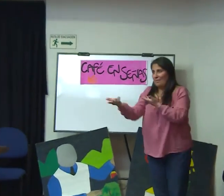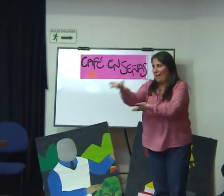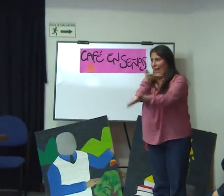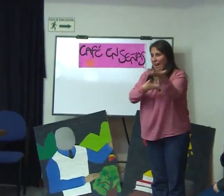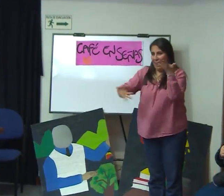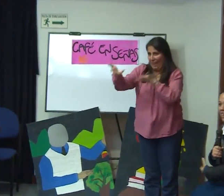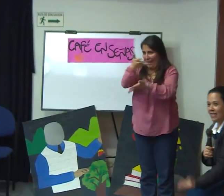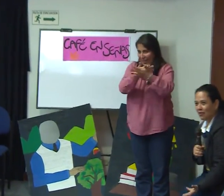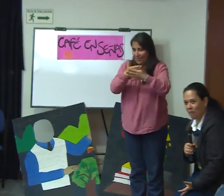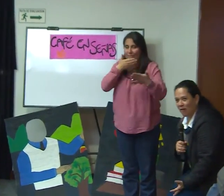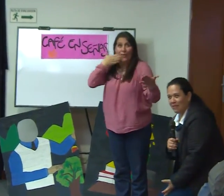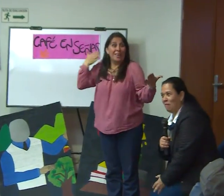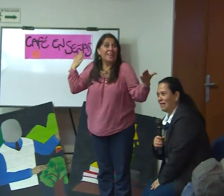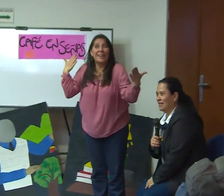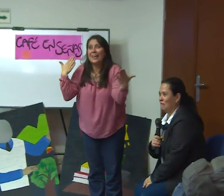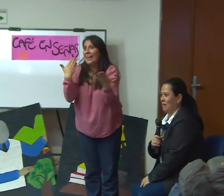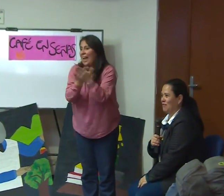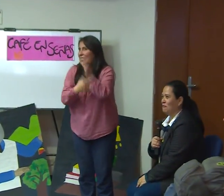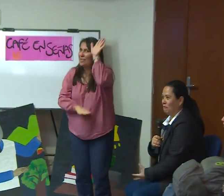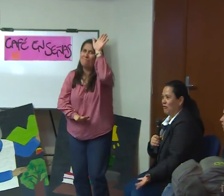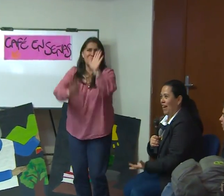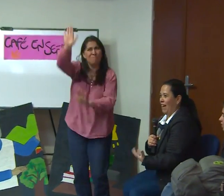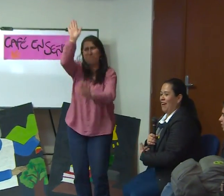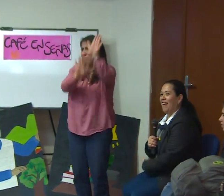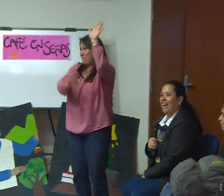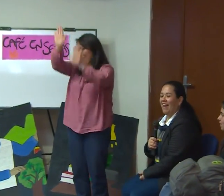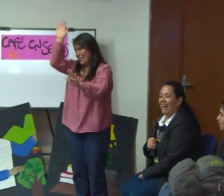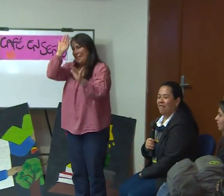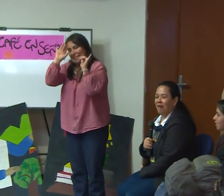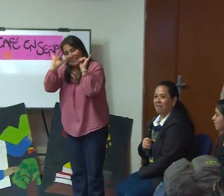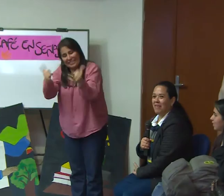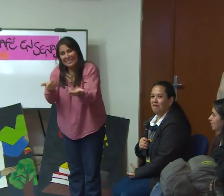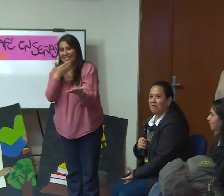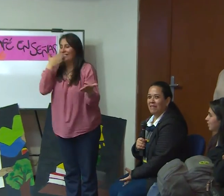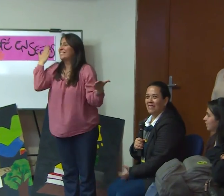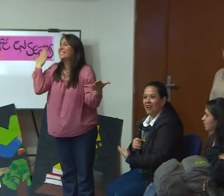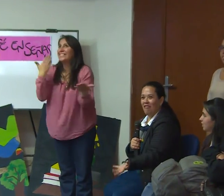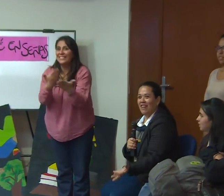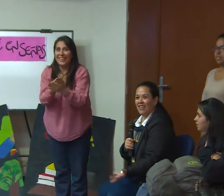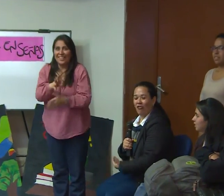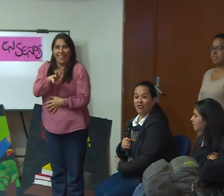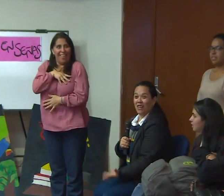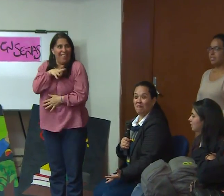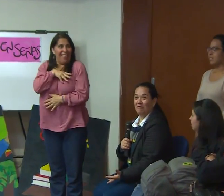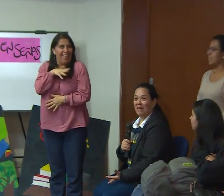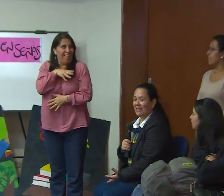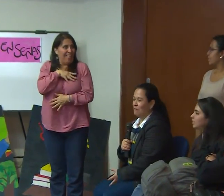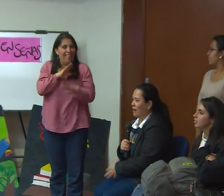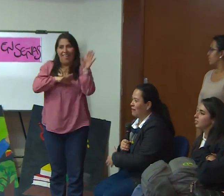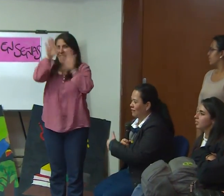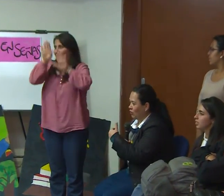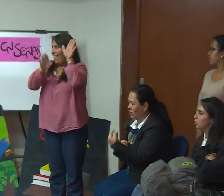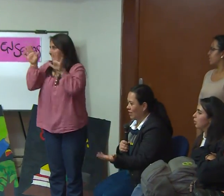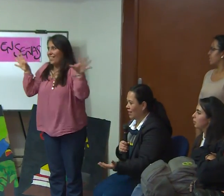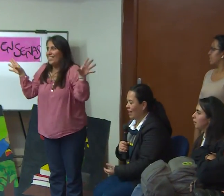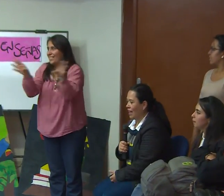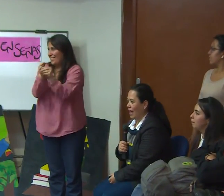les agradezco por esa participación. Para mí es muy placentero ver que todos queremos participar. No se trata de dar